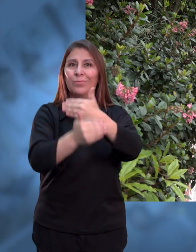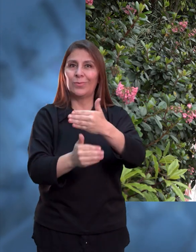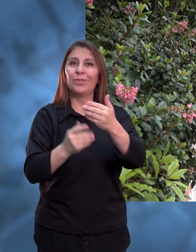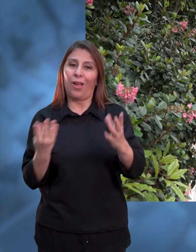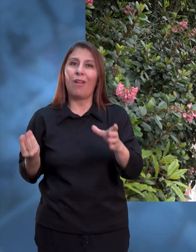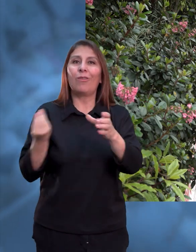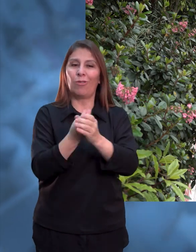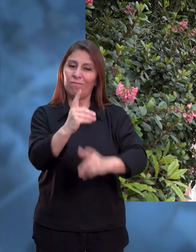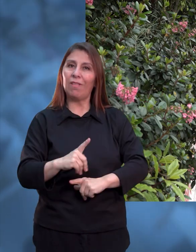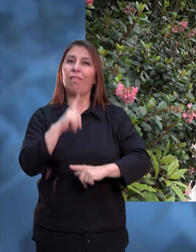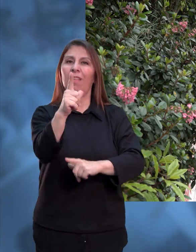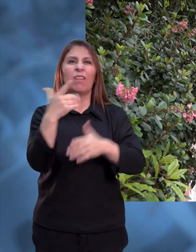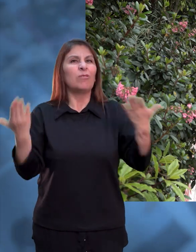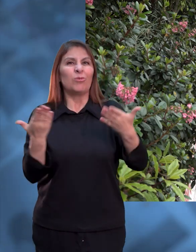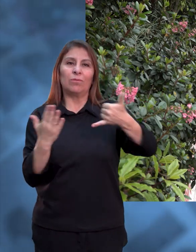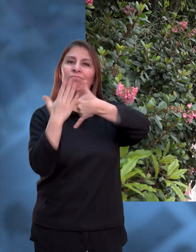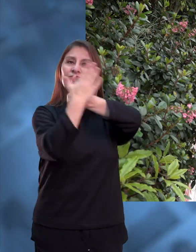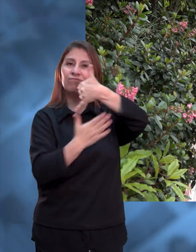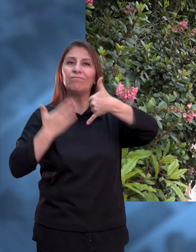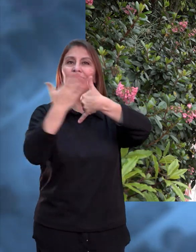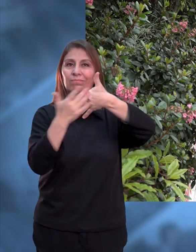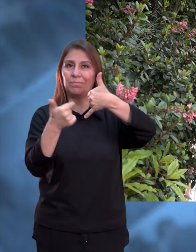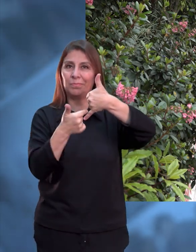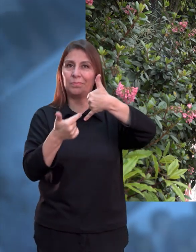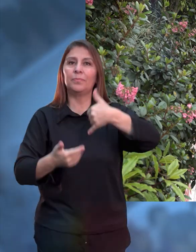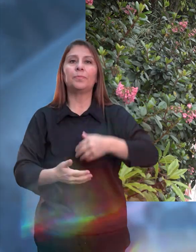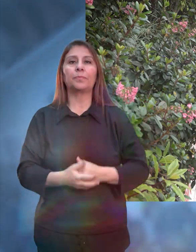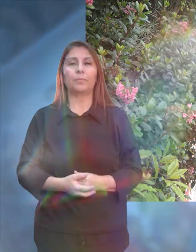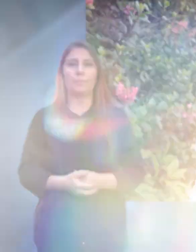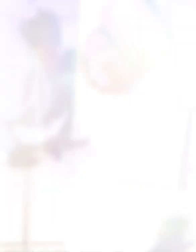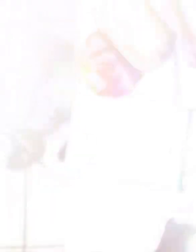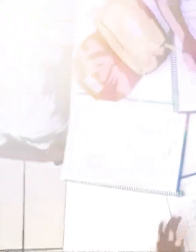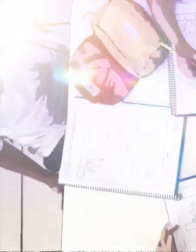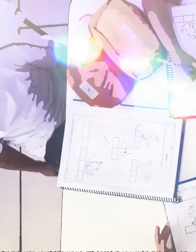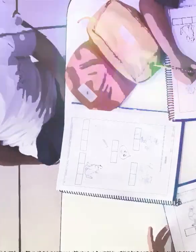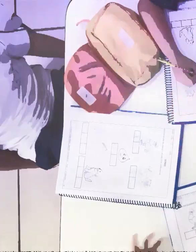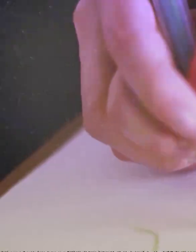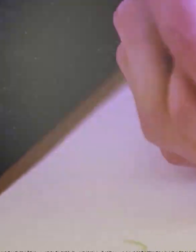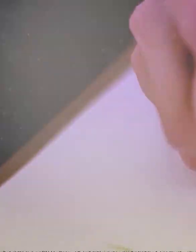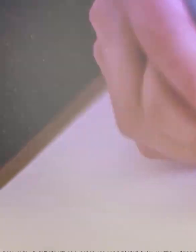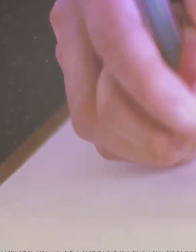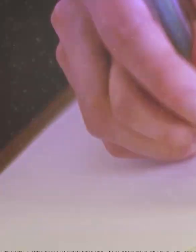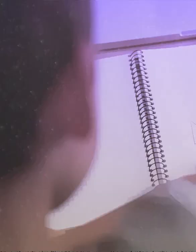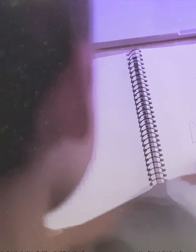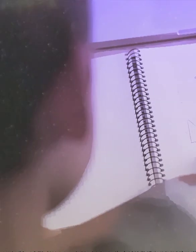y lideren a futuro todo el proceso de inclusión a nivel nacional.